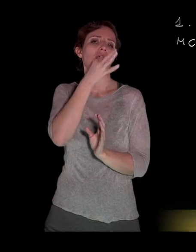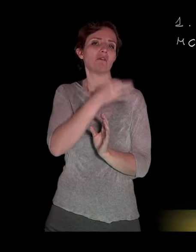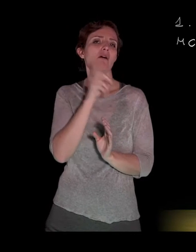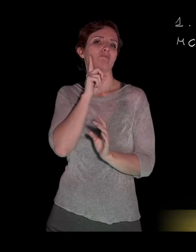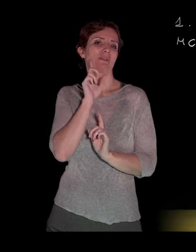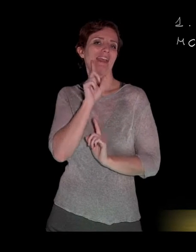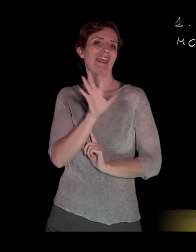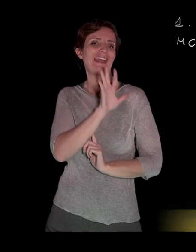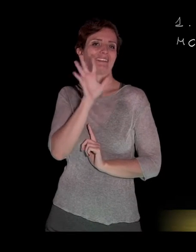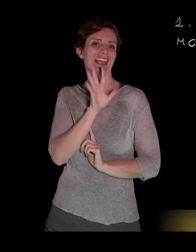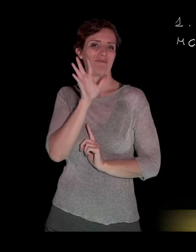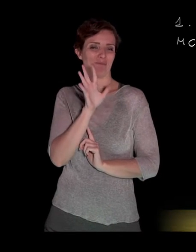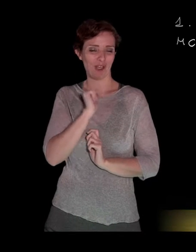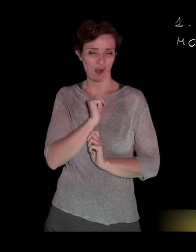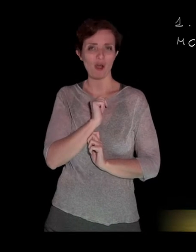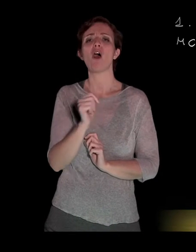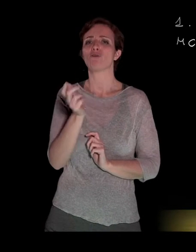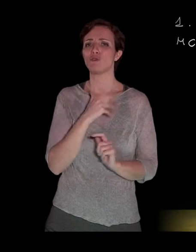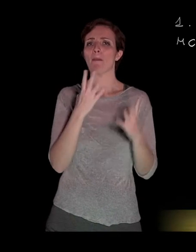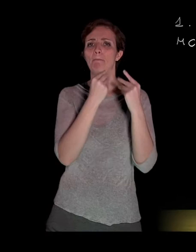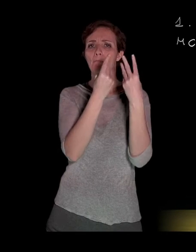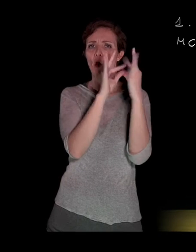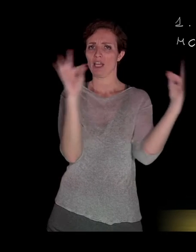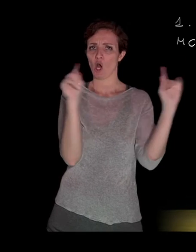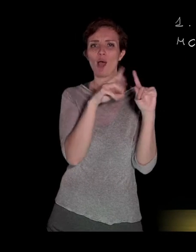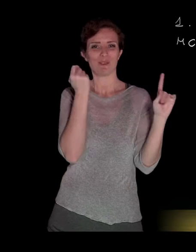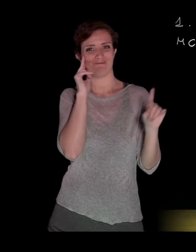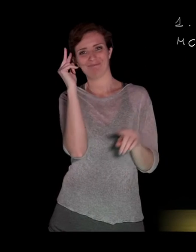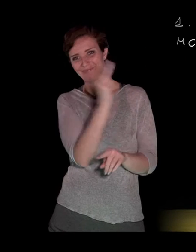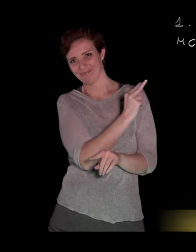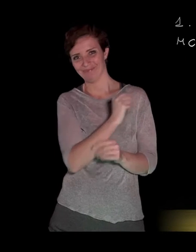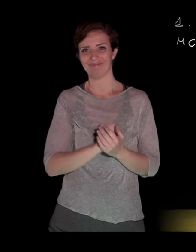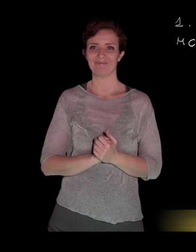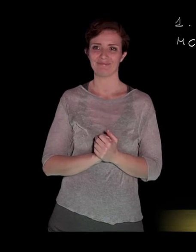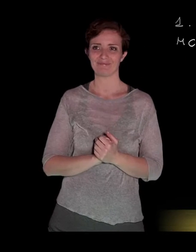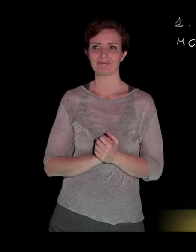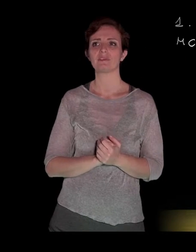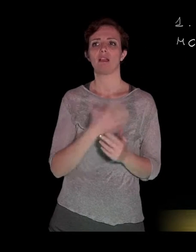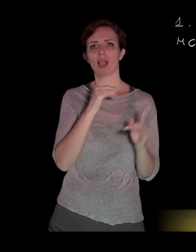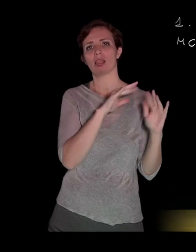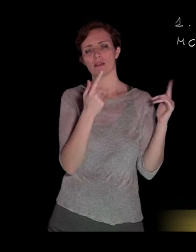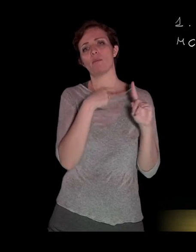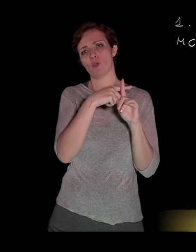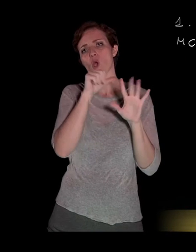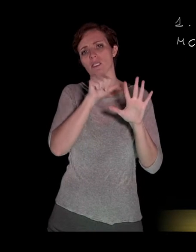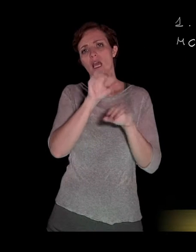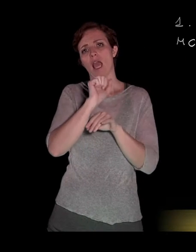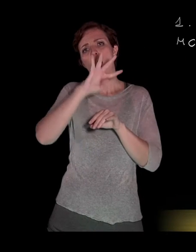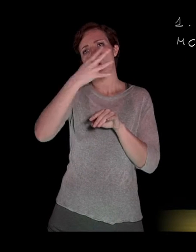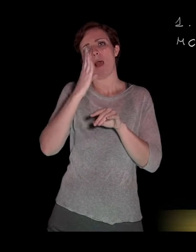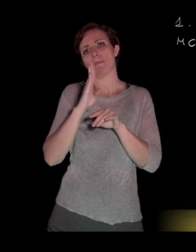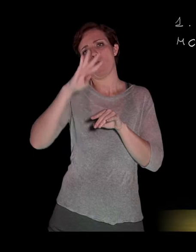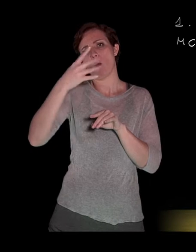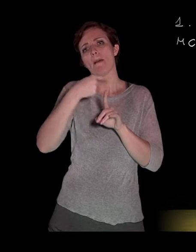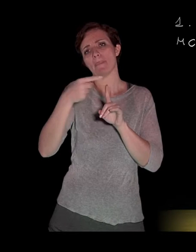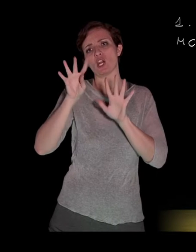come al solito un esempio abbiamo questo polinomio sto scrivendo + 6A ^ 4 B ^ 4